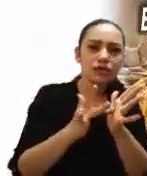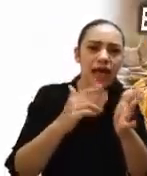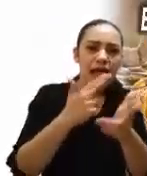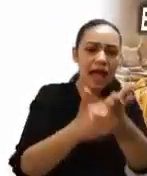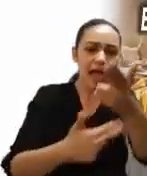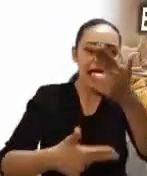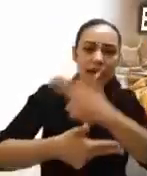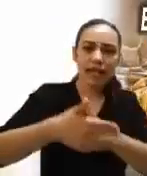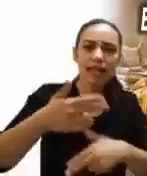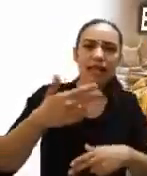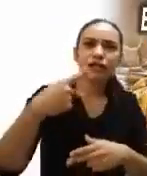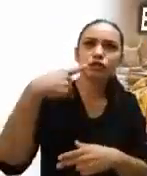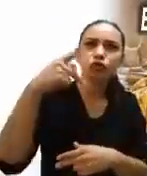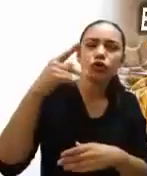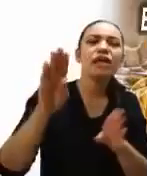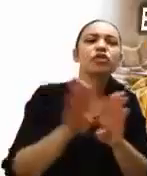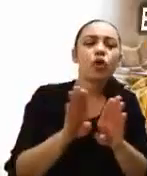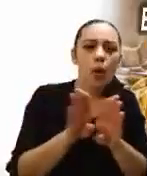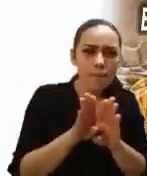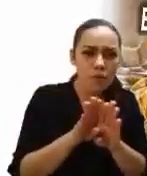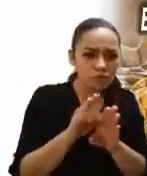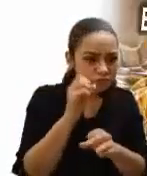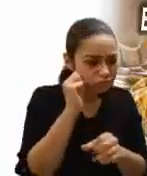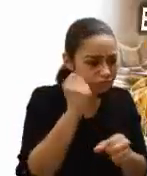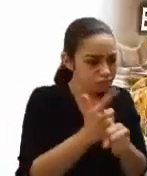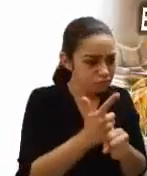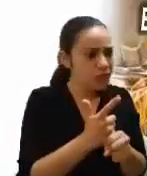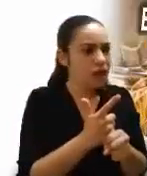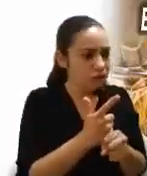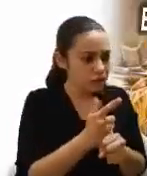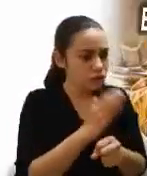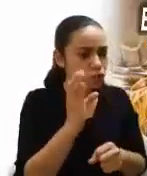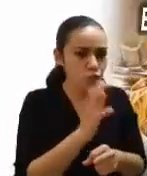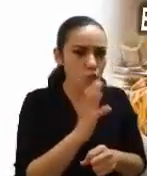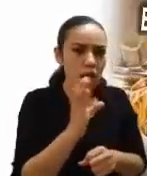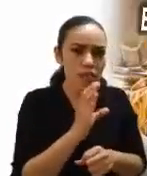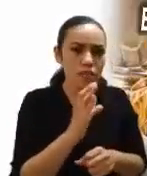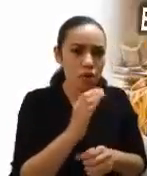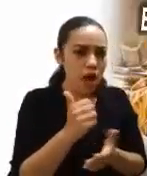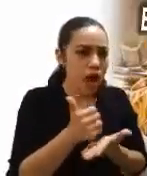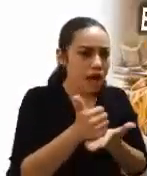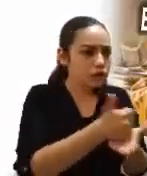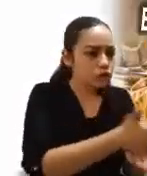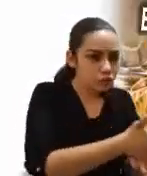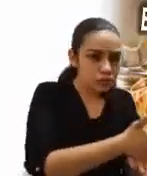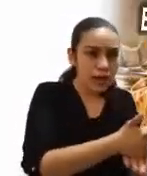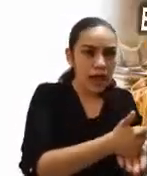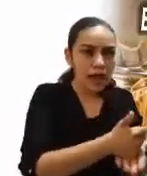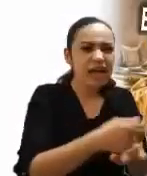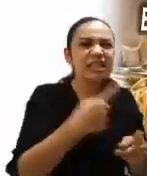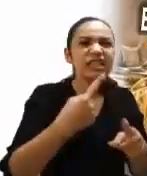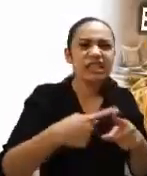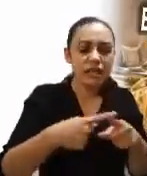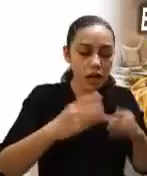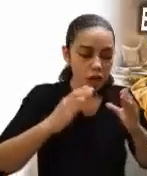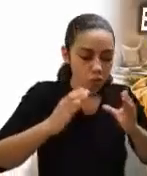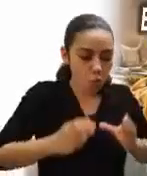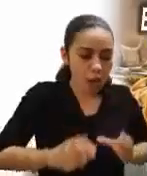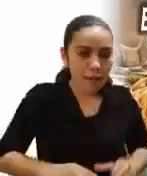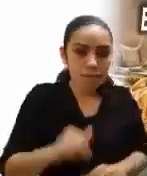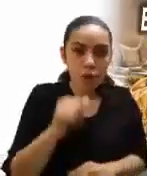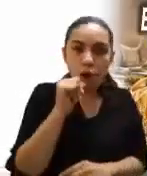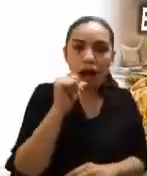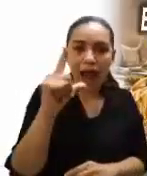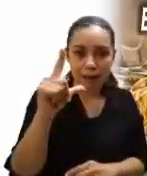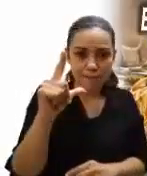misericordia y dándole al cuerpo, insistió y repitió, al cuerpo y también al alma de tu hermano